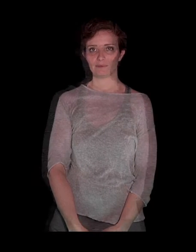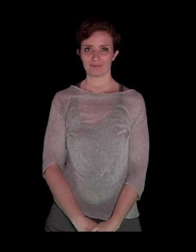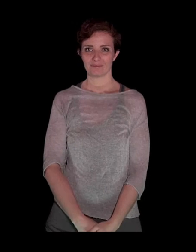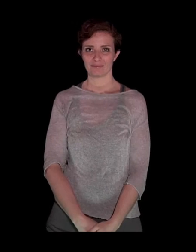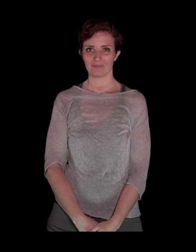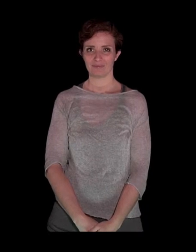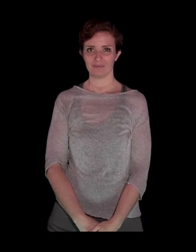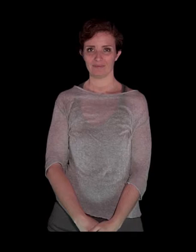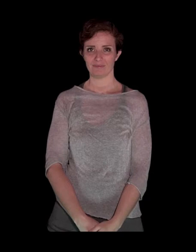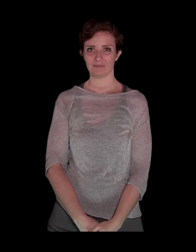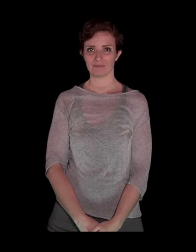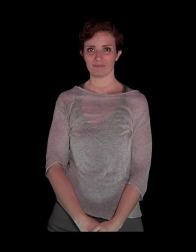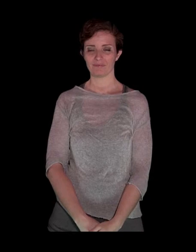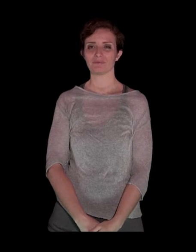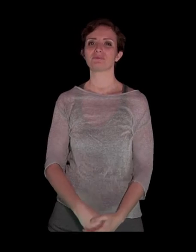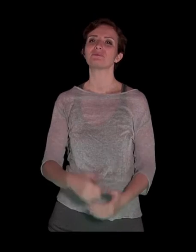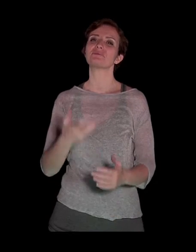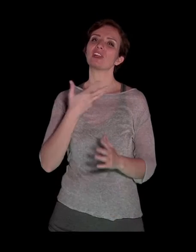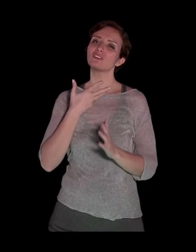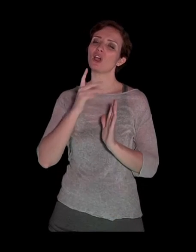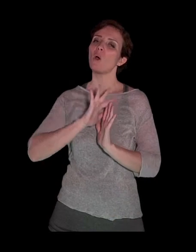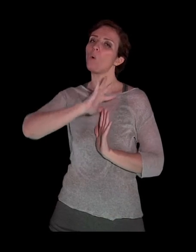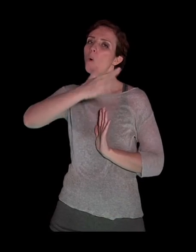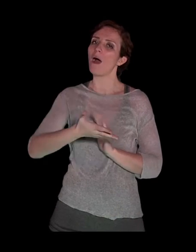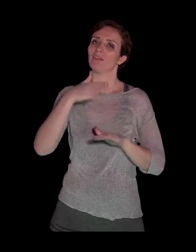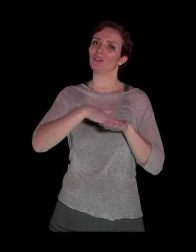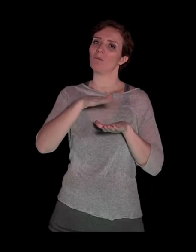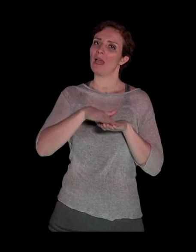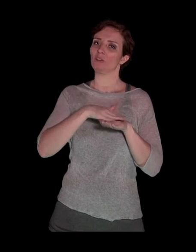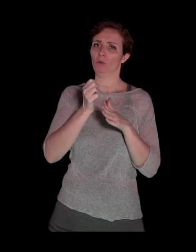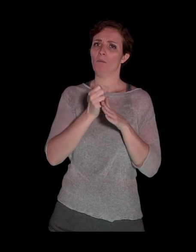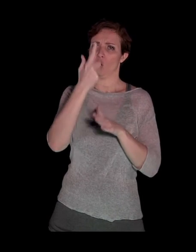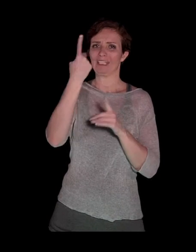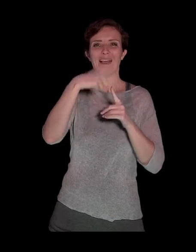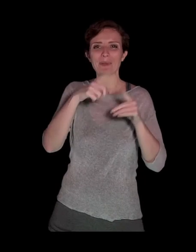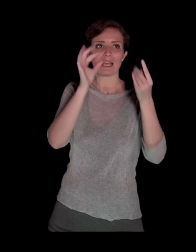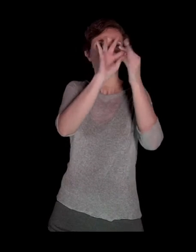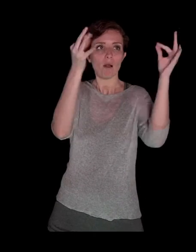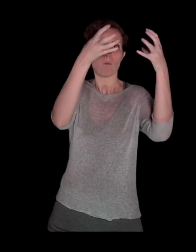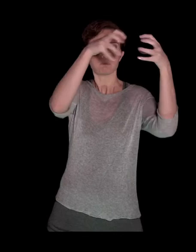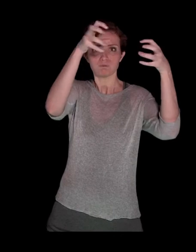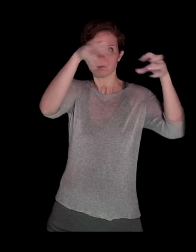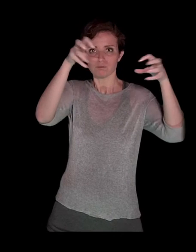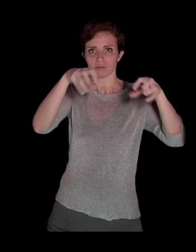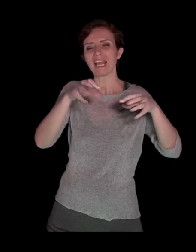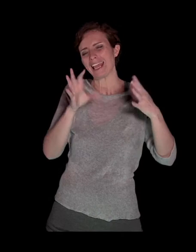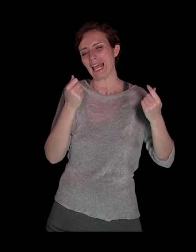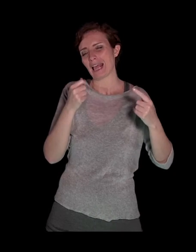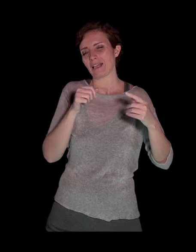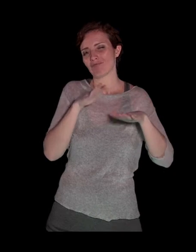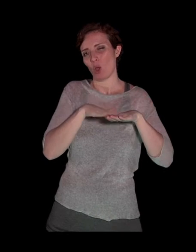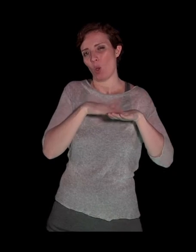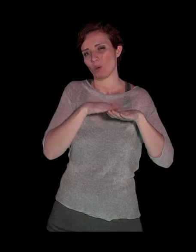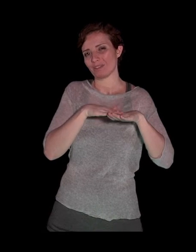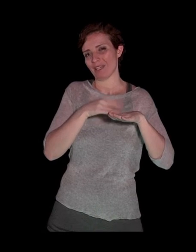un ulteriore importante metodo di scomposizione probabilmente Forse il più utilizzato dei polinomi è quello che